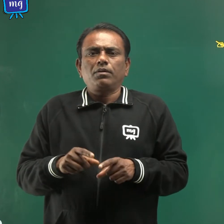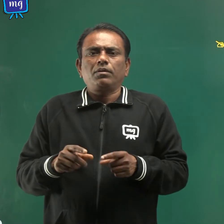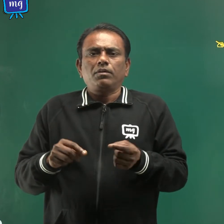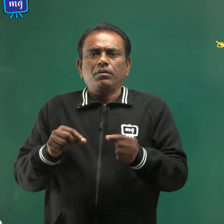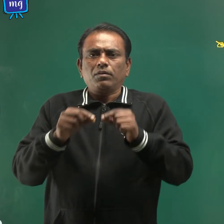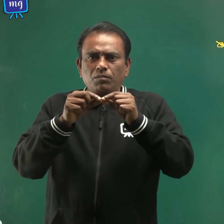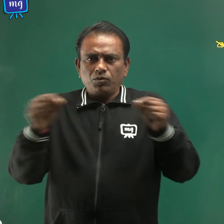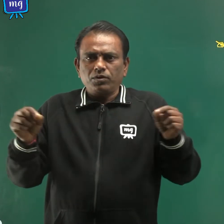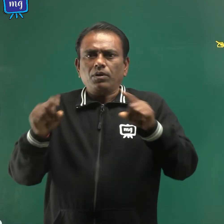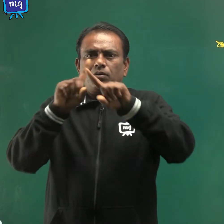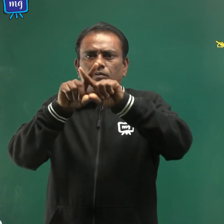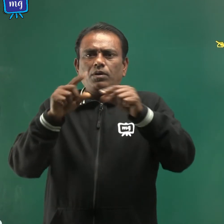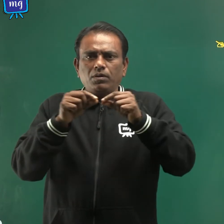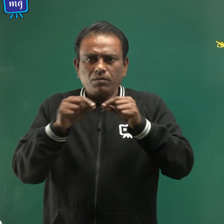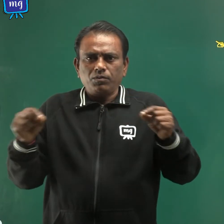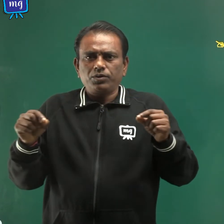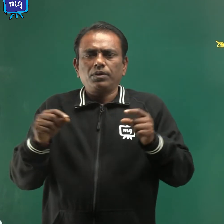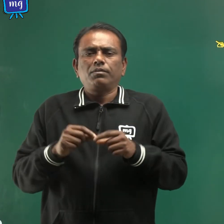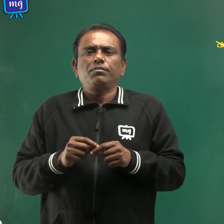मुझे गुना पूजा आ